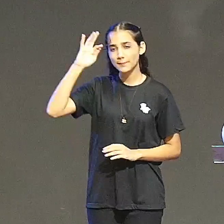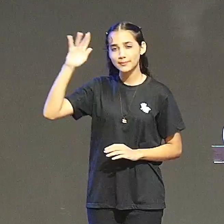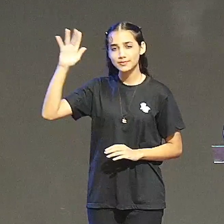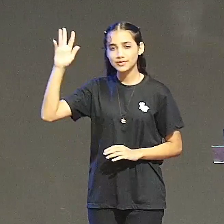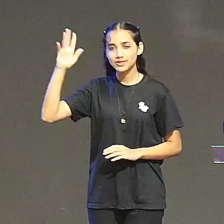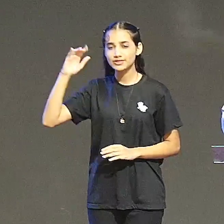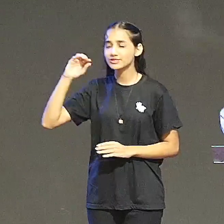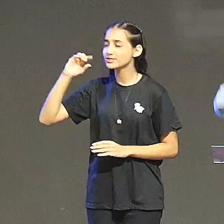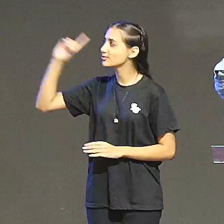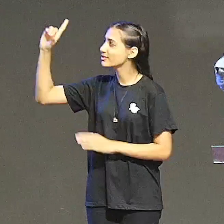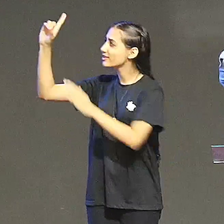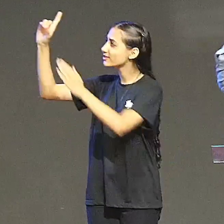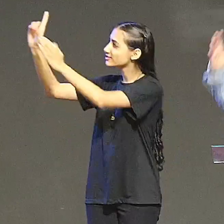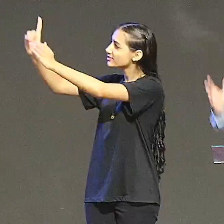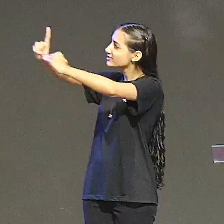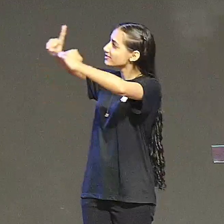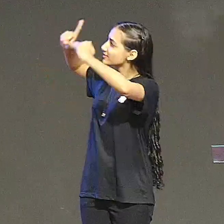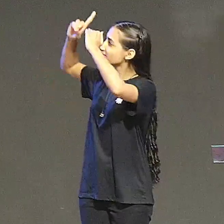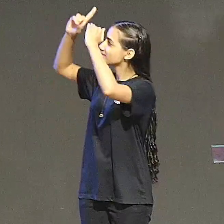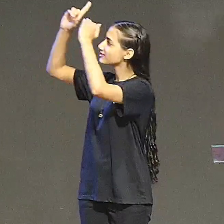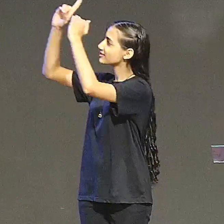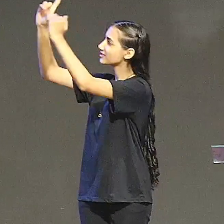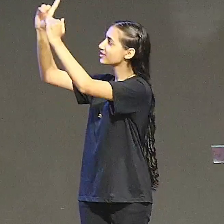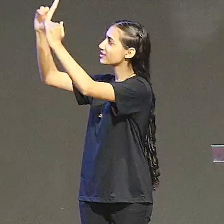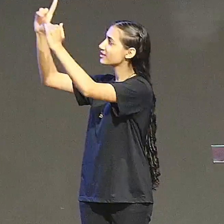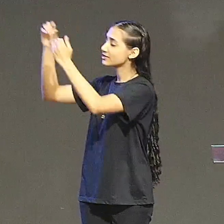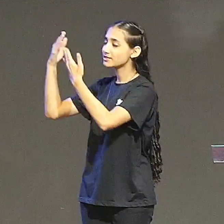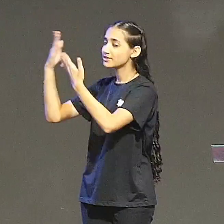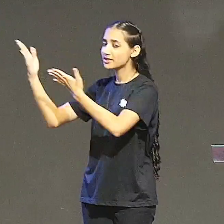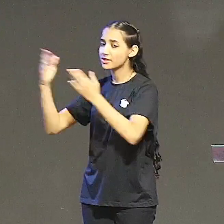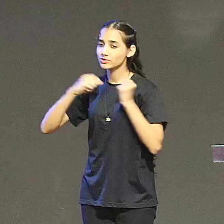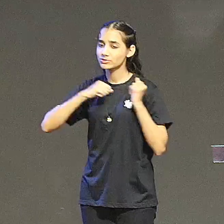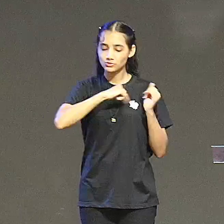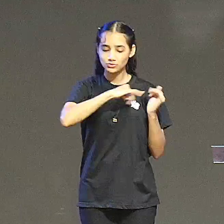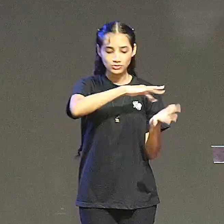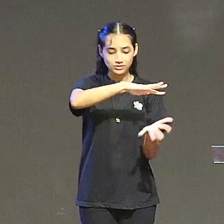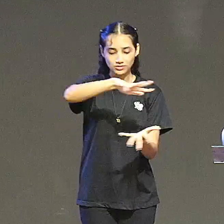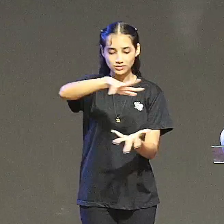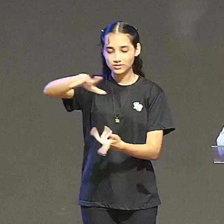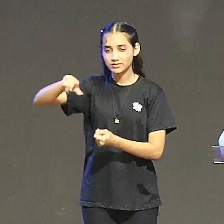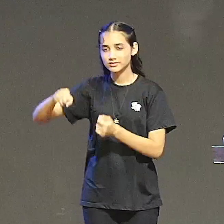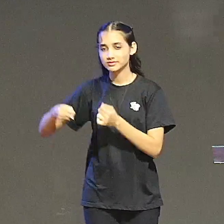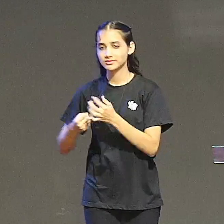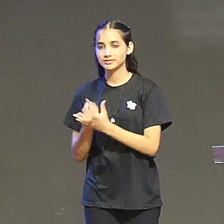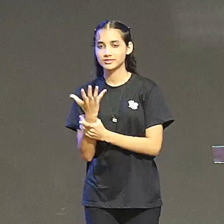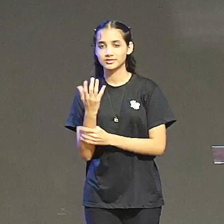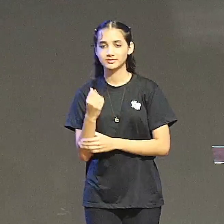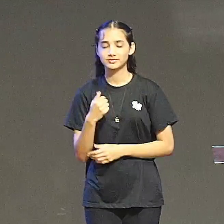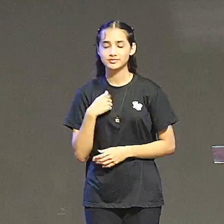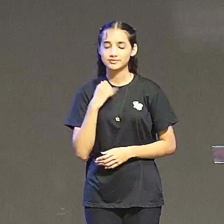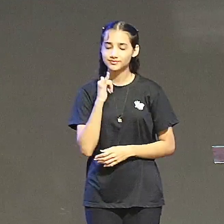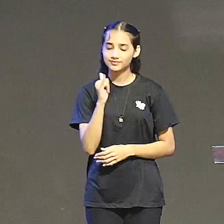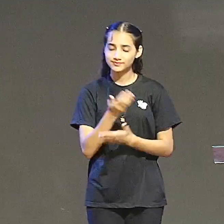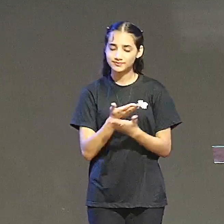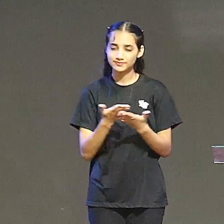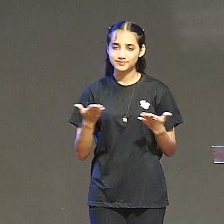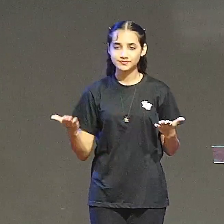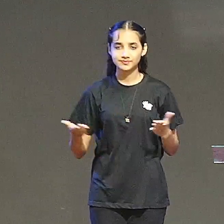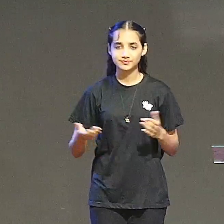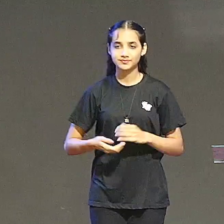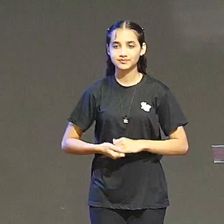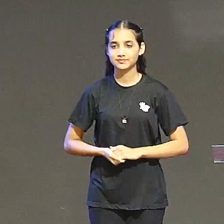Grand que fez ess universo e olha que eu tô falando para vocês de